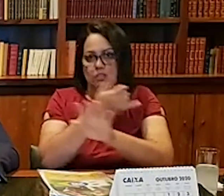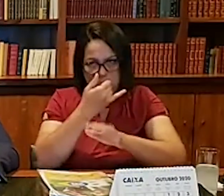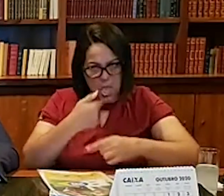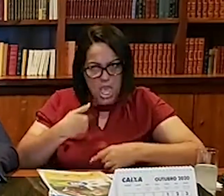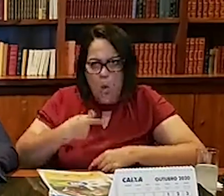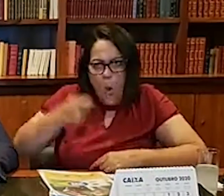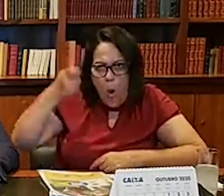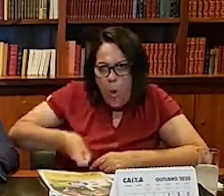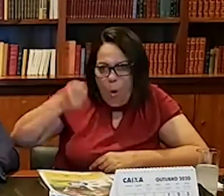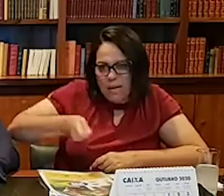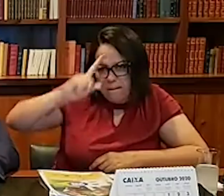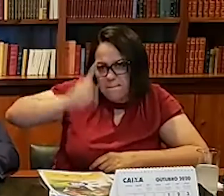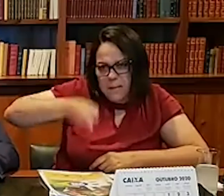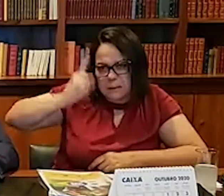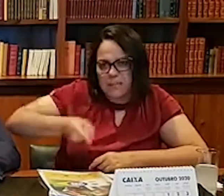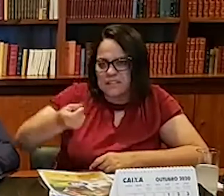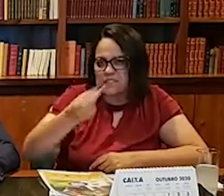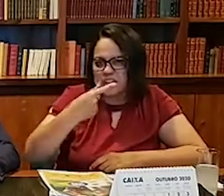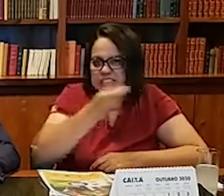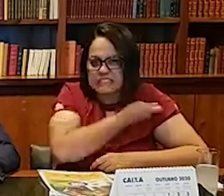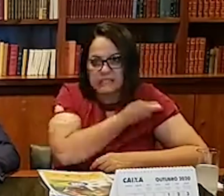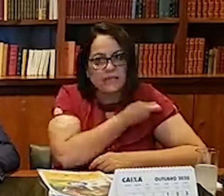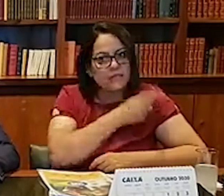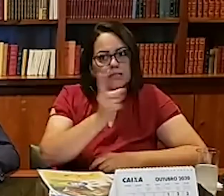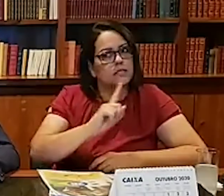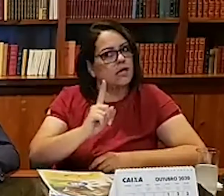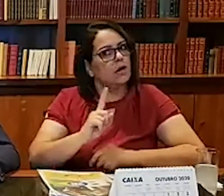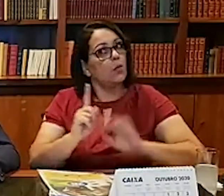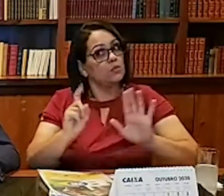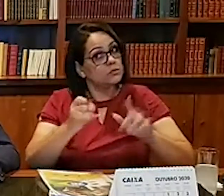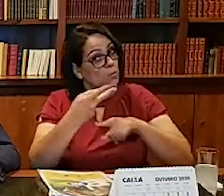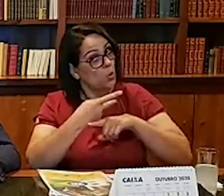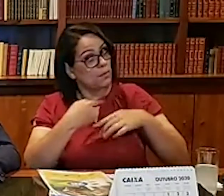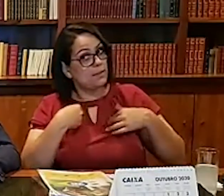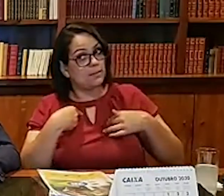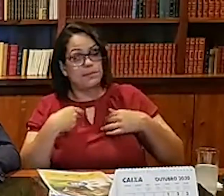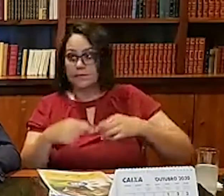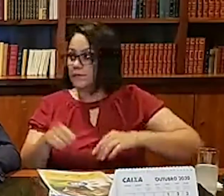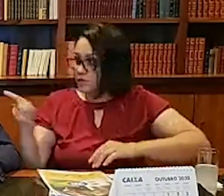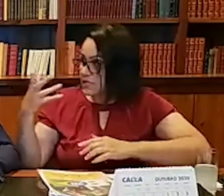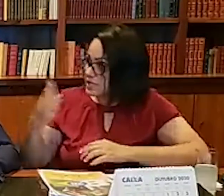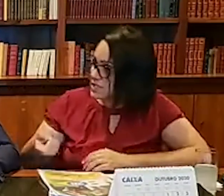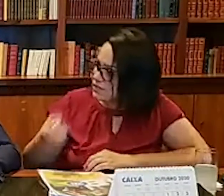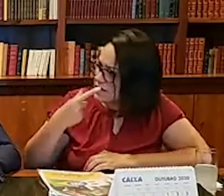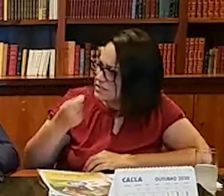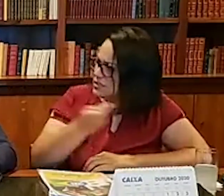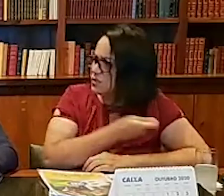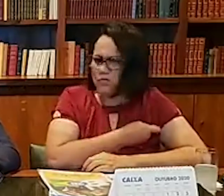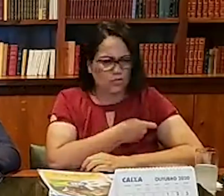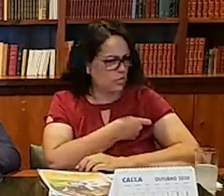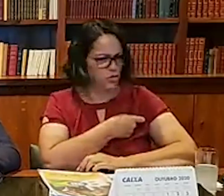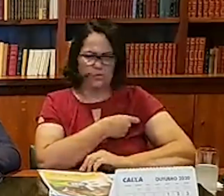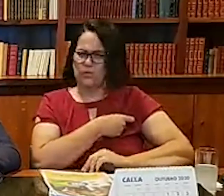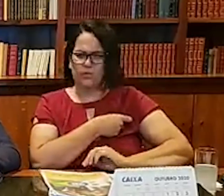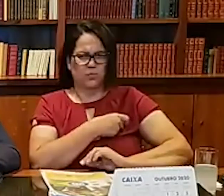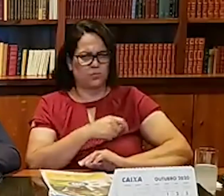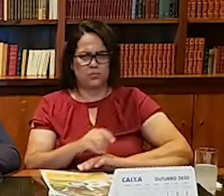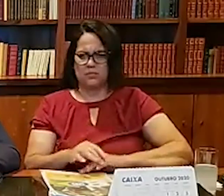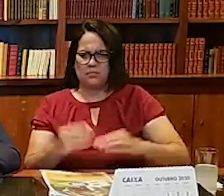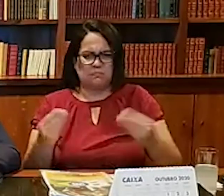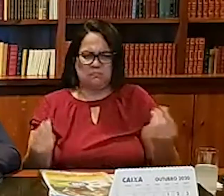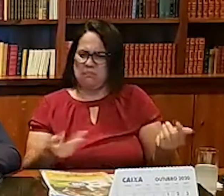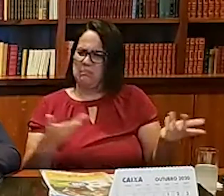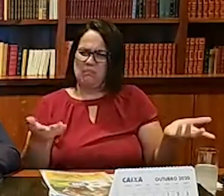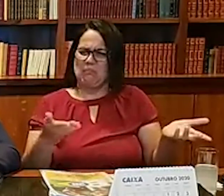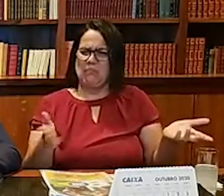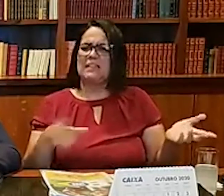obrigatório no que depender de mim ainda falava Obrigada que tu acha não não não tem uma questão